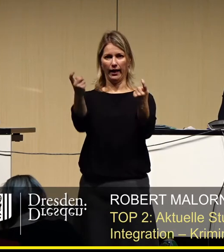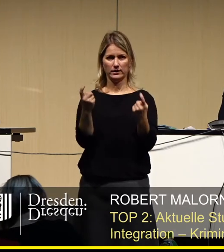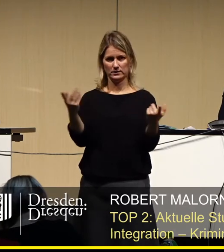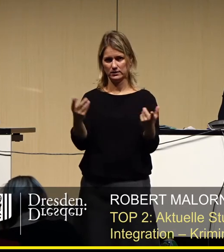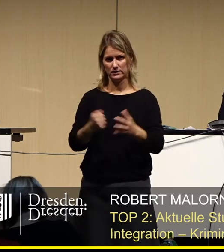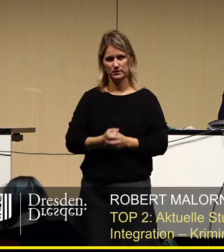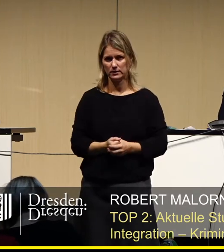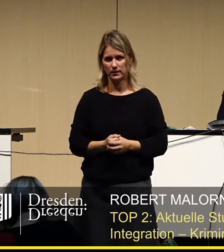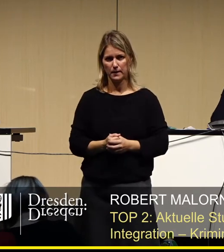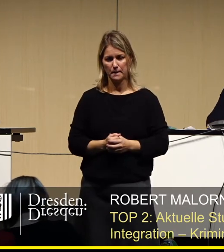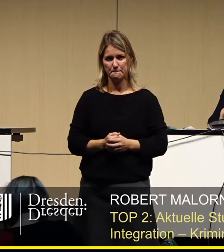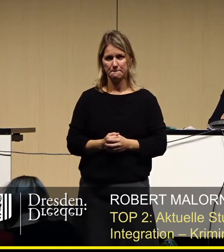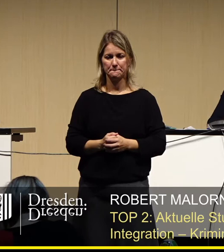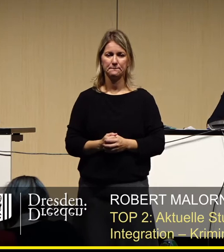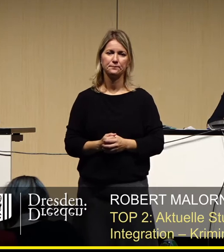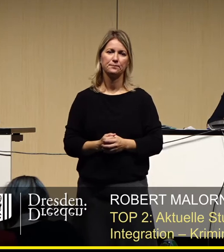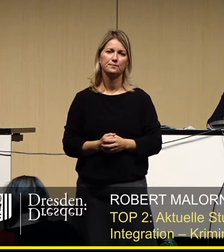Stadtrat.